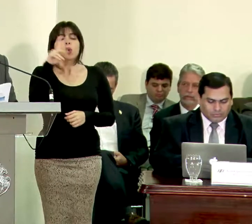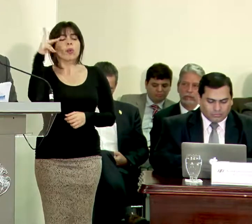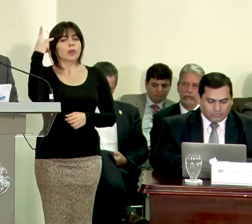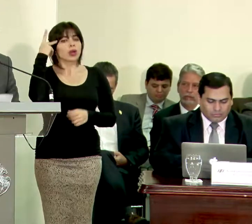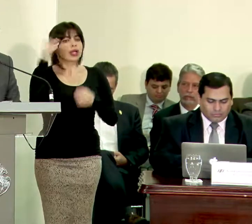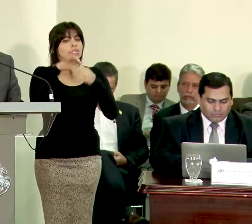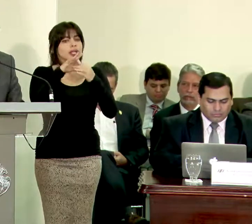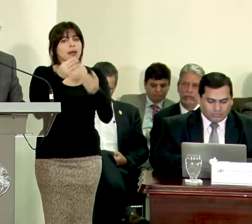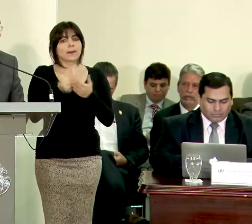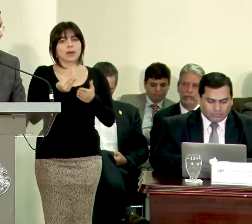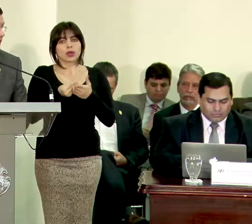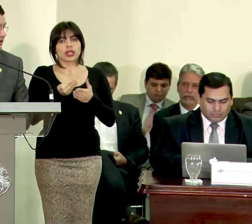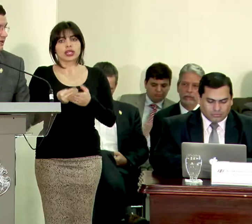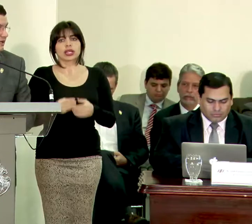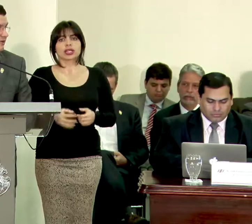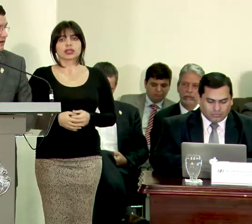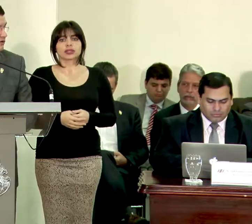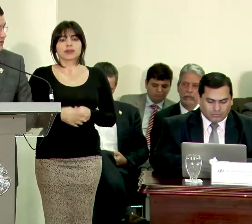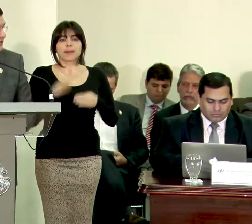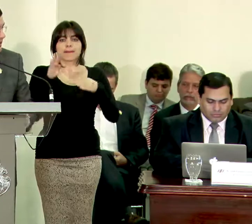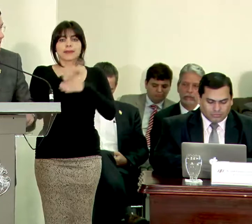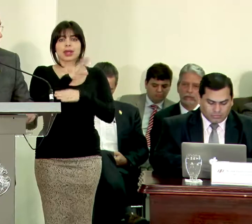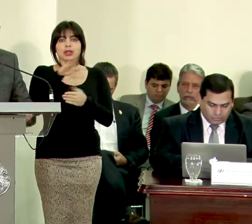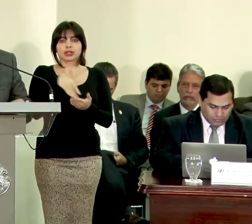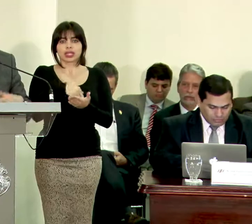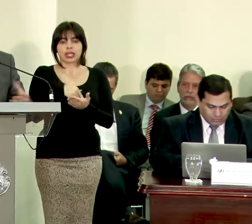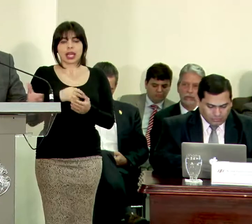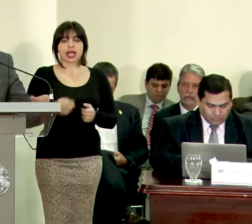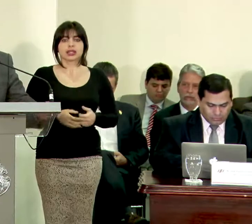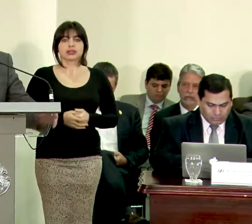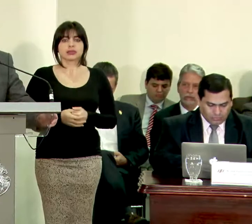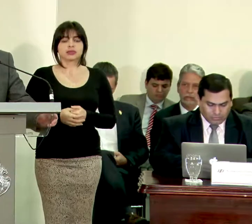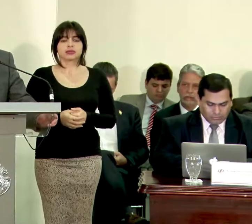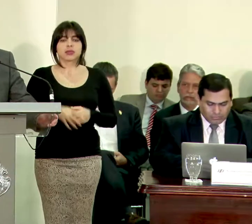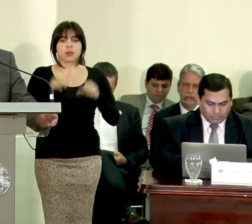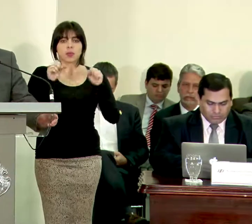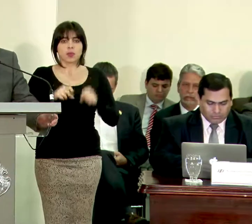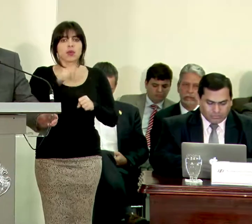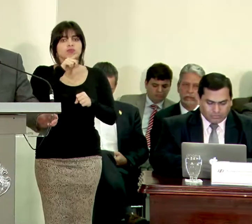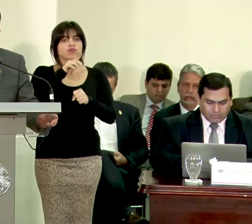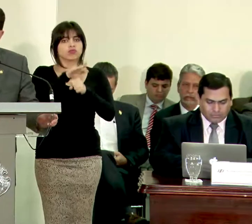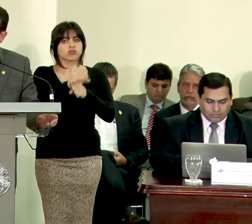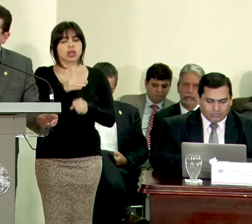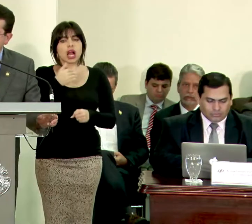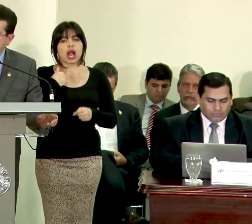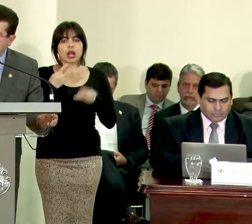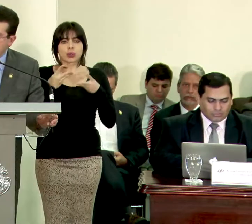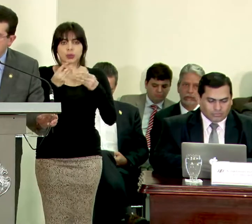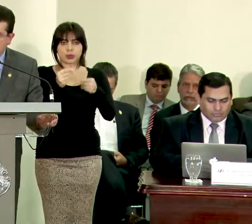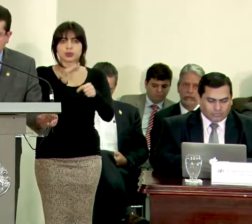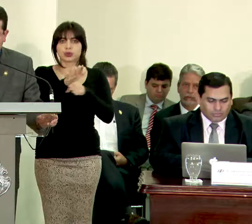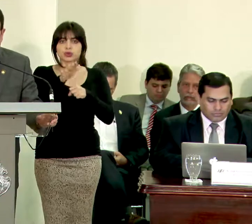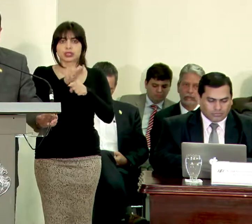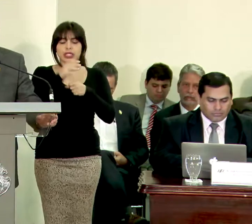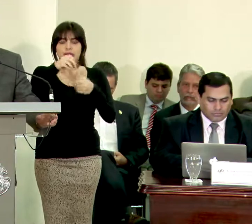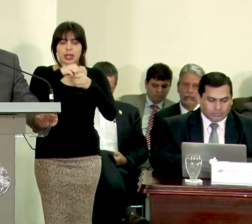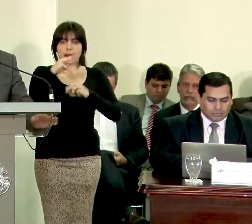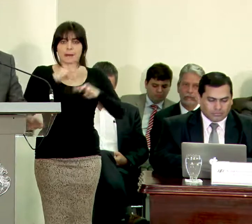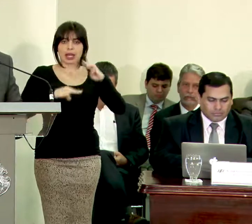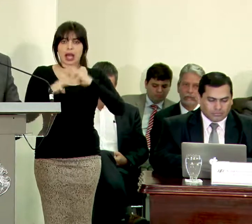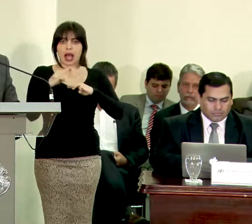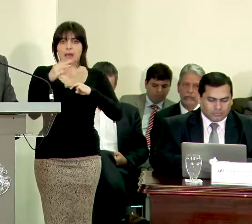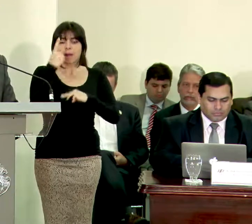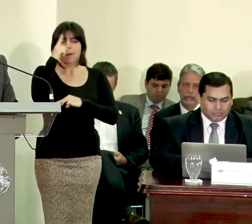política monetaria del Banco Central que garantiza que haya una liquidez suficiente en el mercado